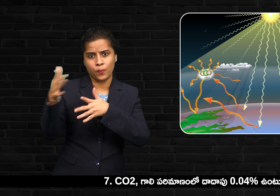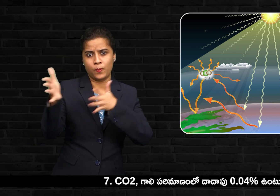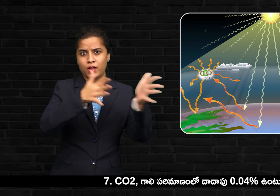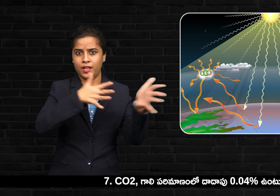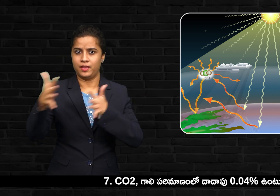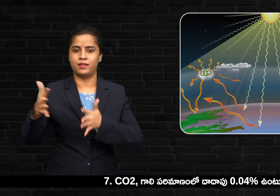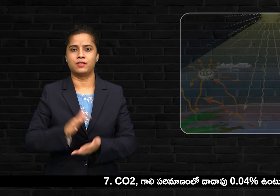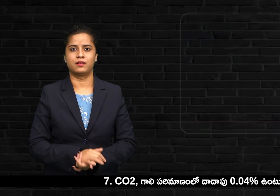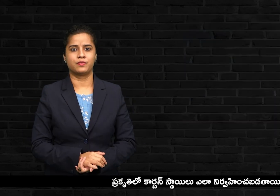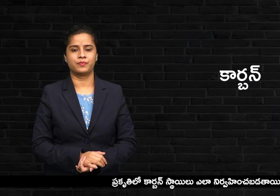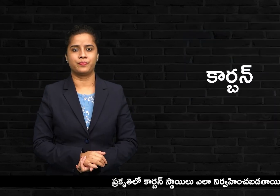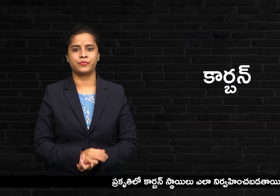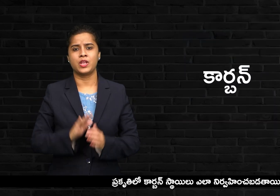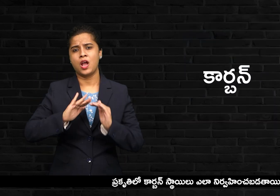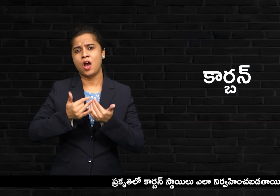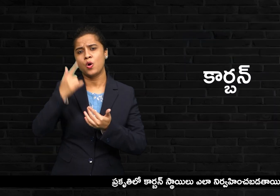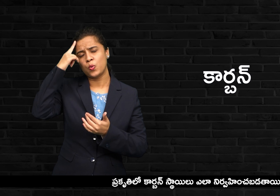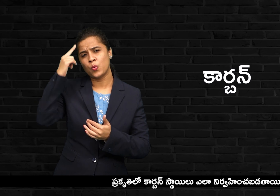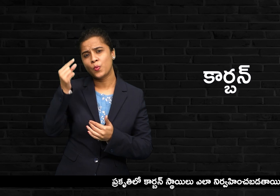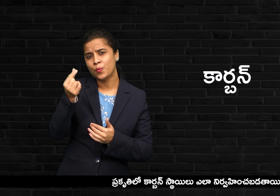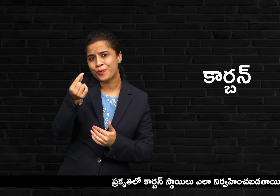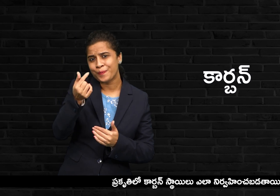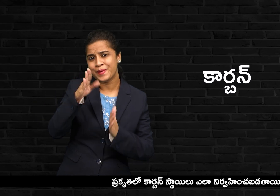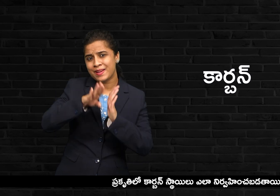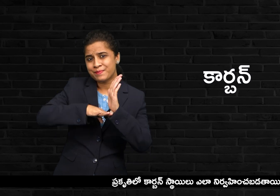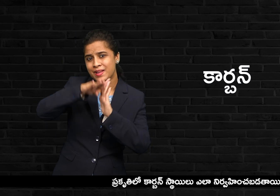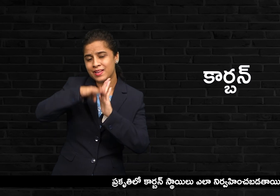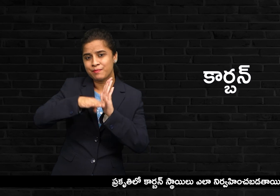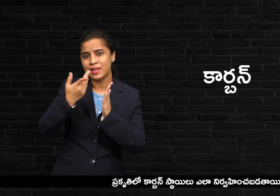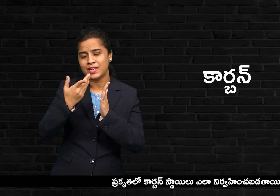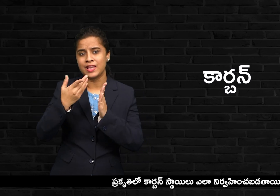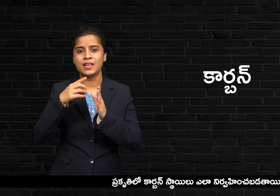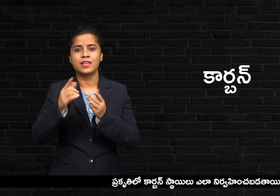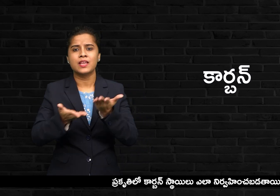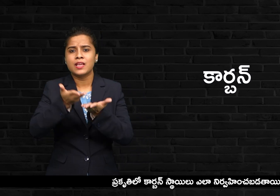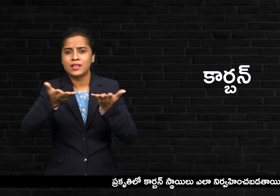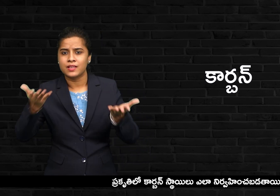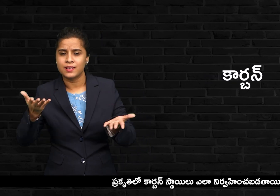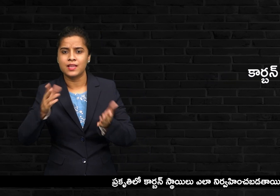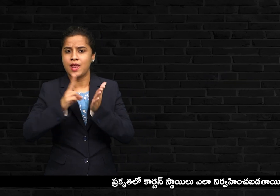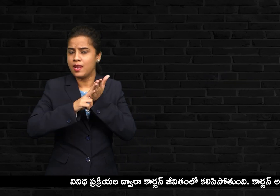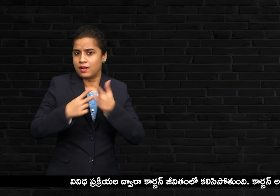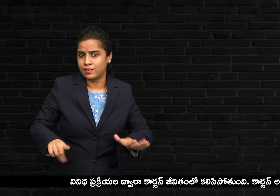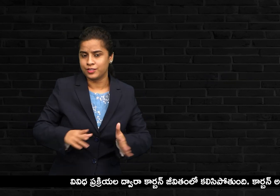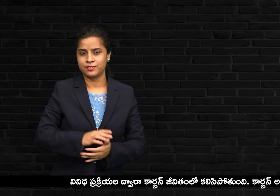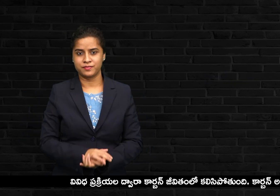0.04% ఉంటుంది. ప్రకృతిలో కార్బన్ స్థాయిలు ఎలా నిర్వహించబడతాయి? వివిధ ప్రక్రియల